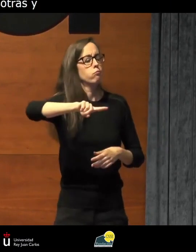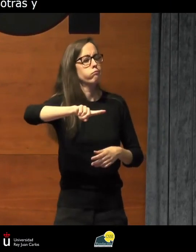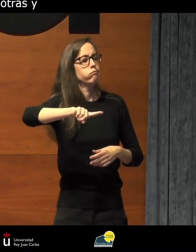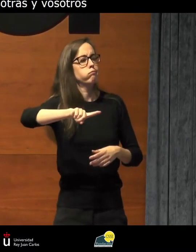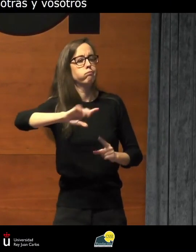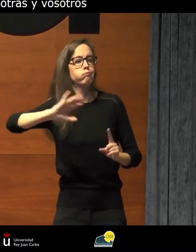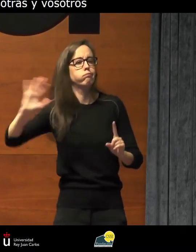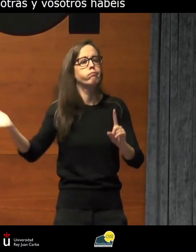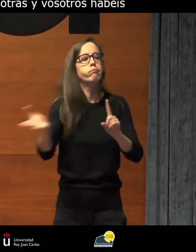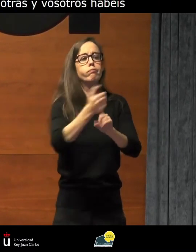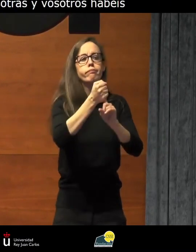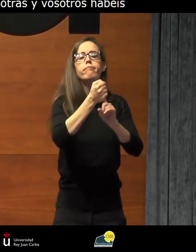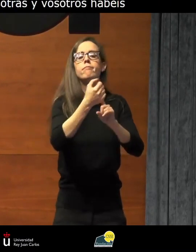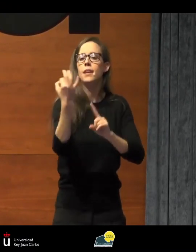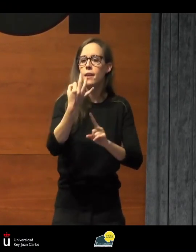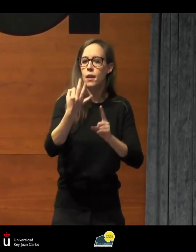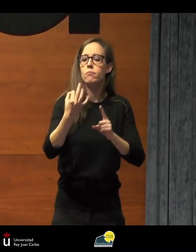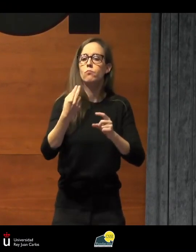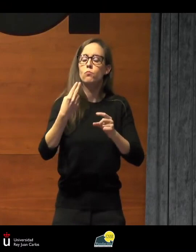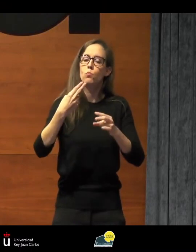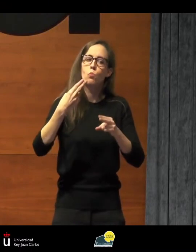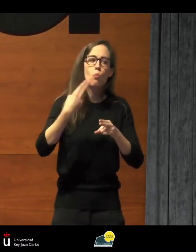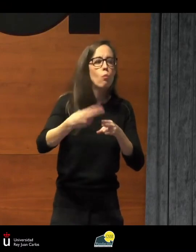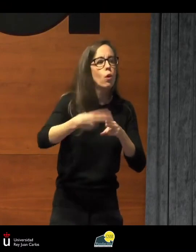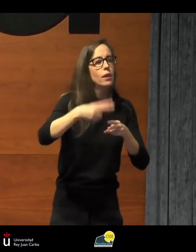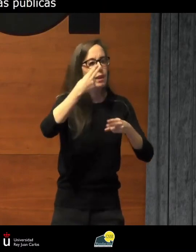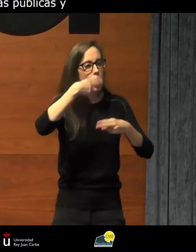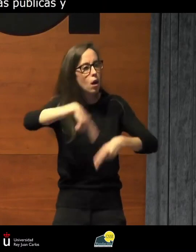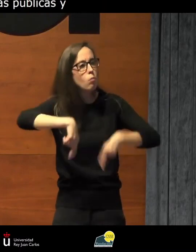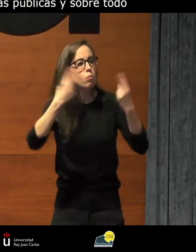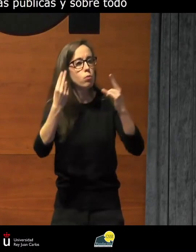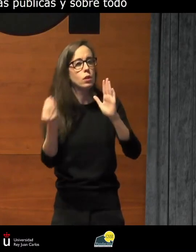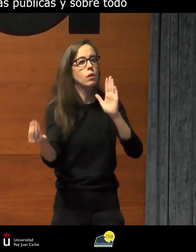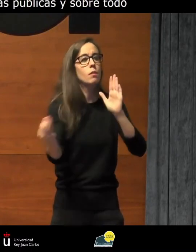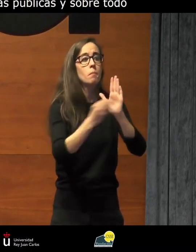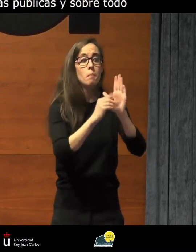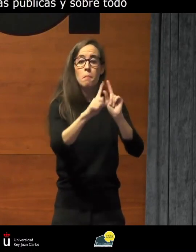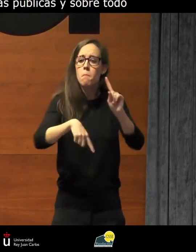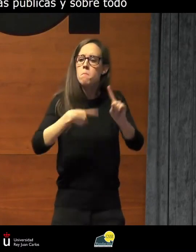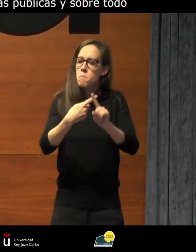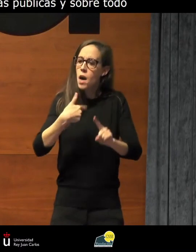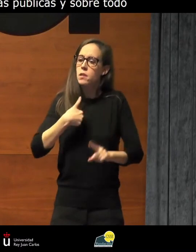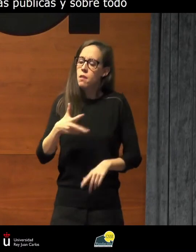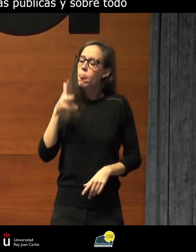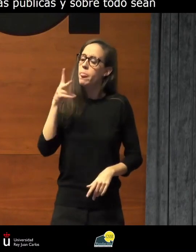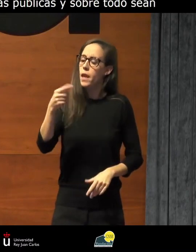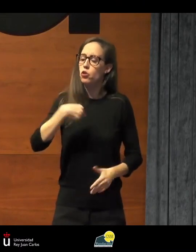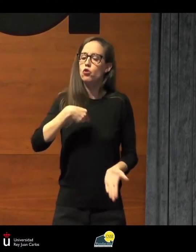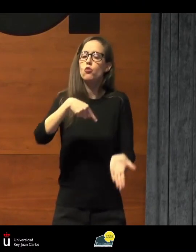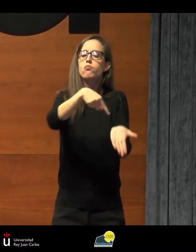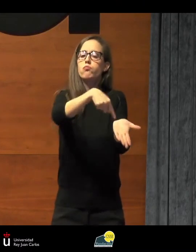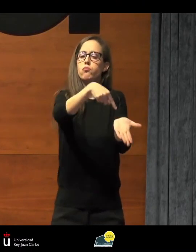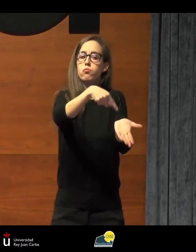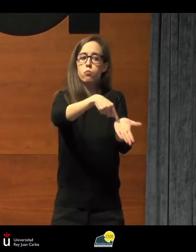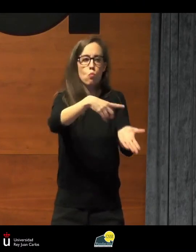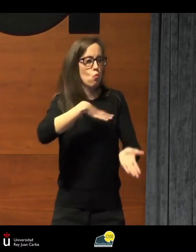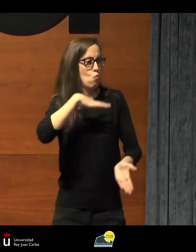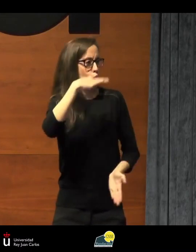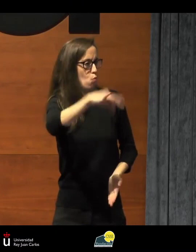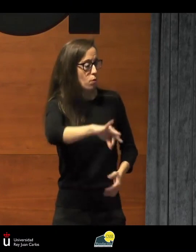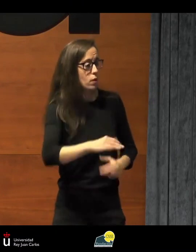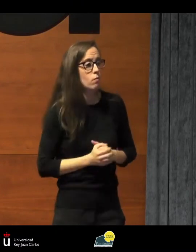sean políticas públicas y, sobre todo, sean derechos exigibles. Gracias de corazón